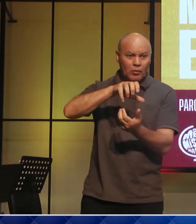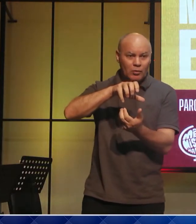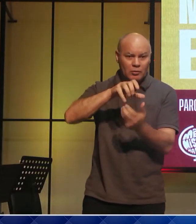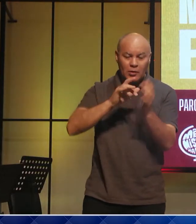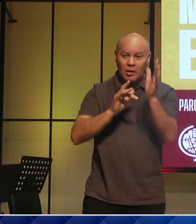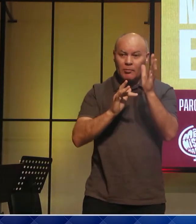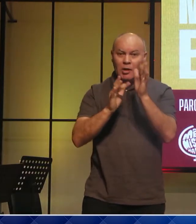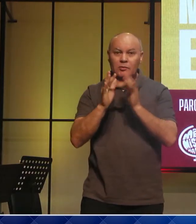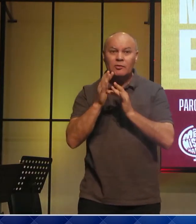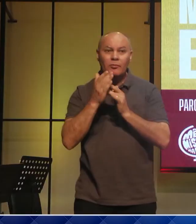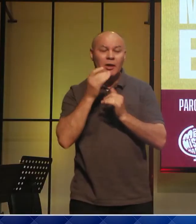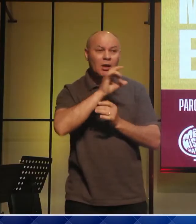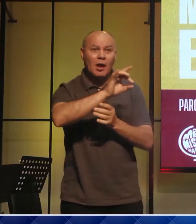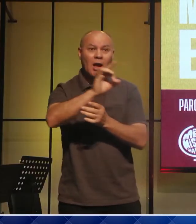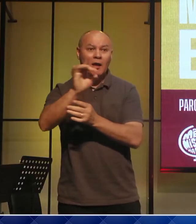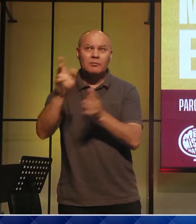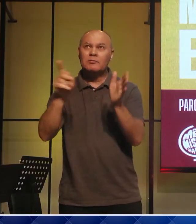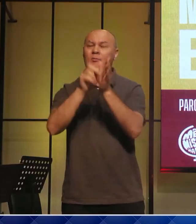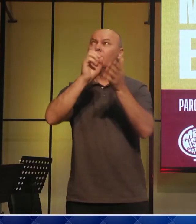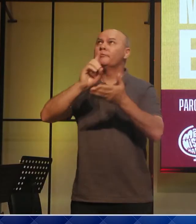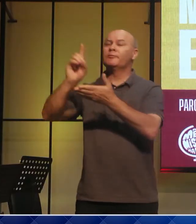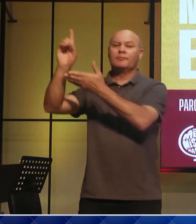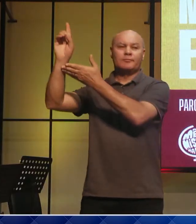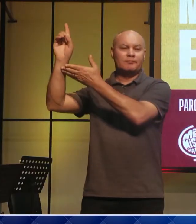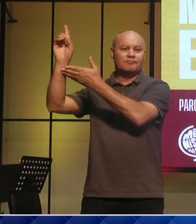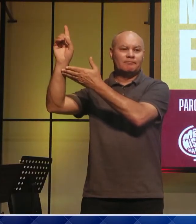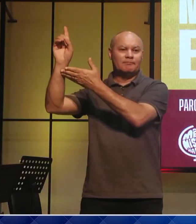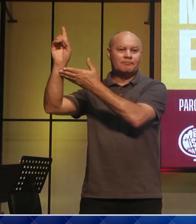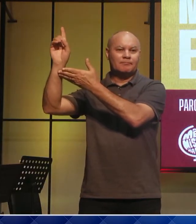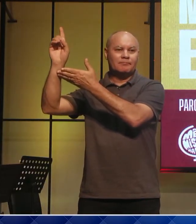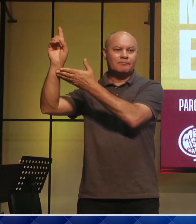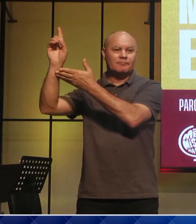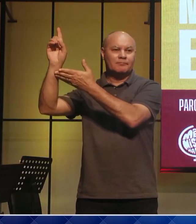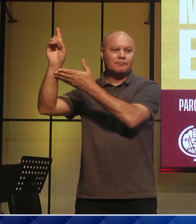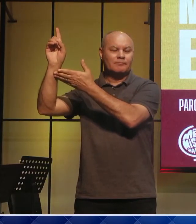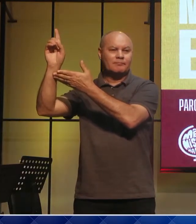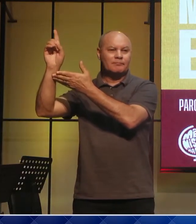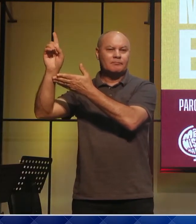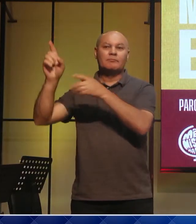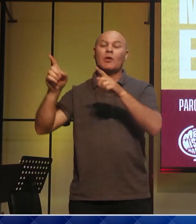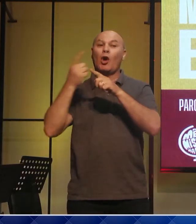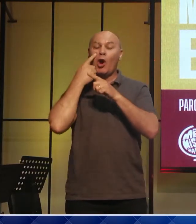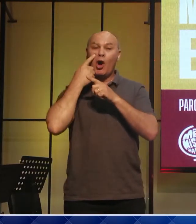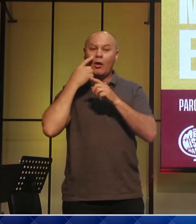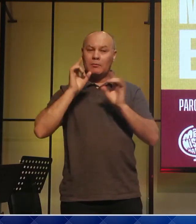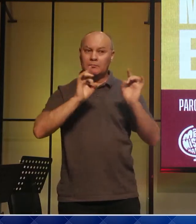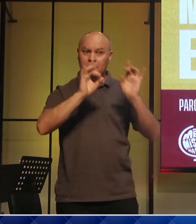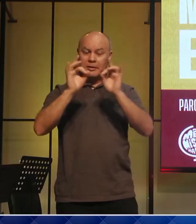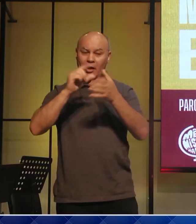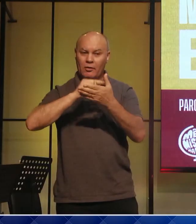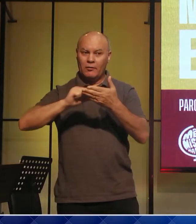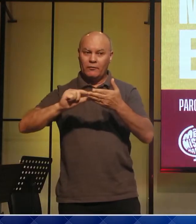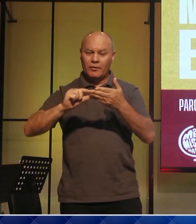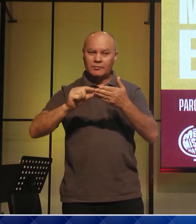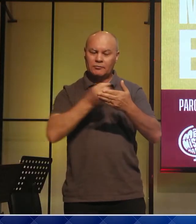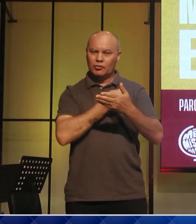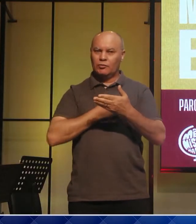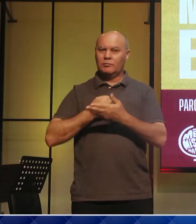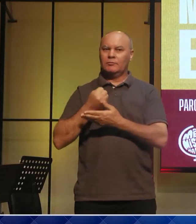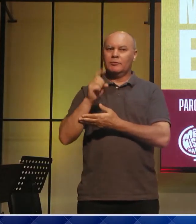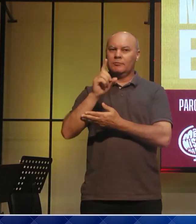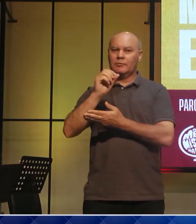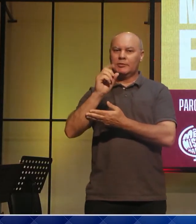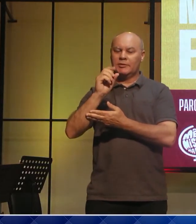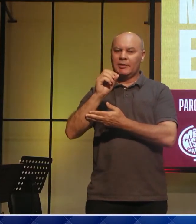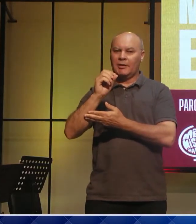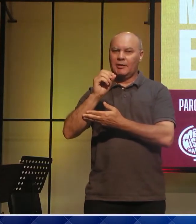são teus. Se você puder grifar o versículo 10, se tiver coragem. Todas as minhas coisas